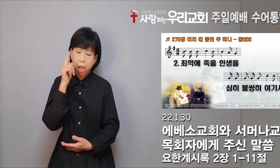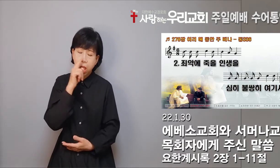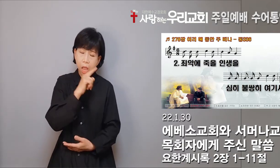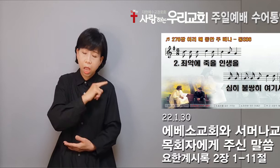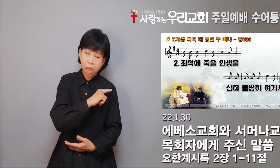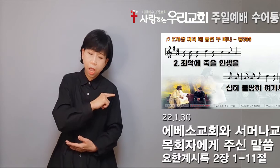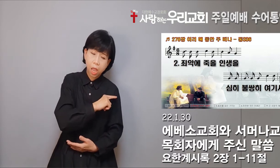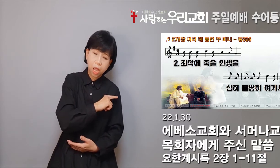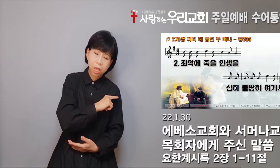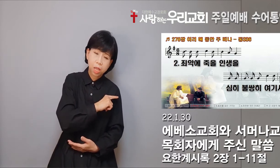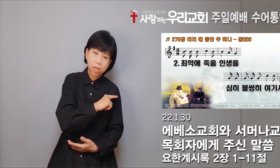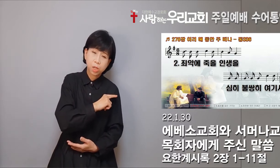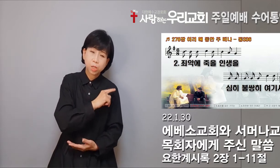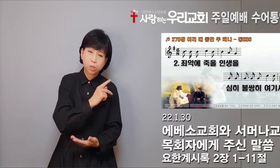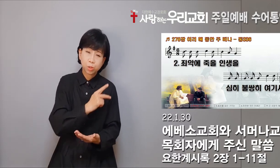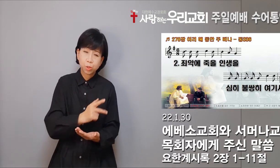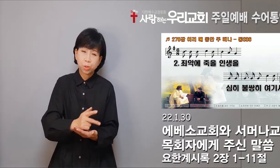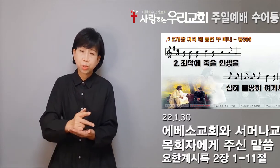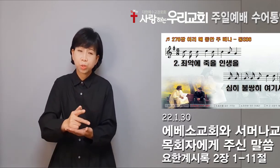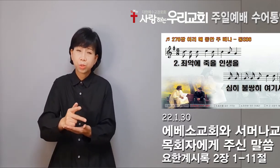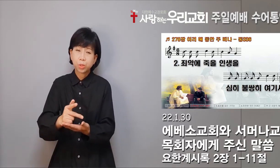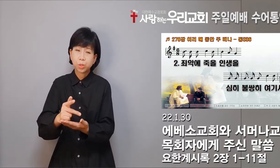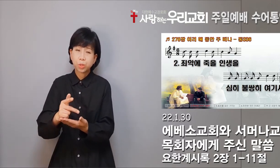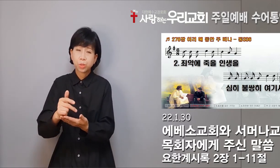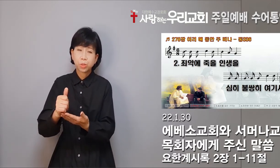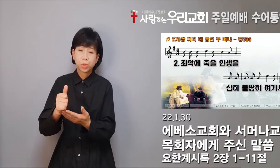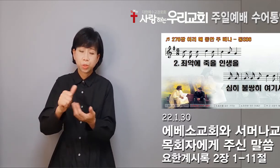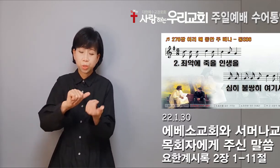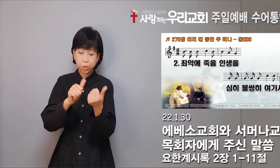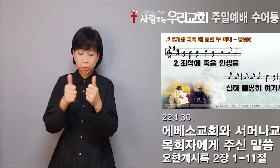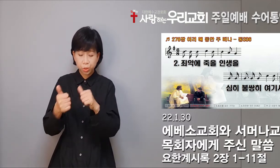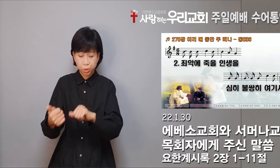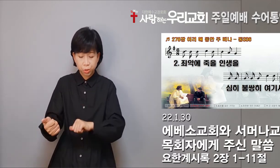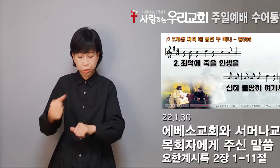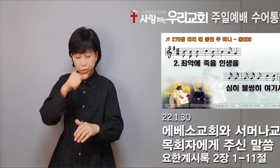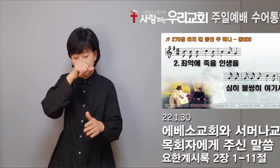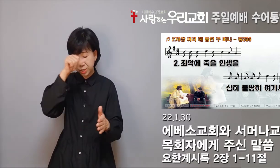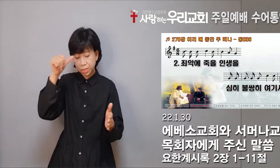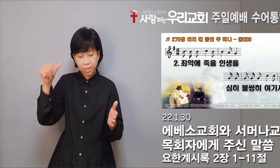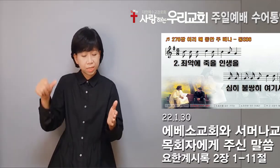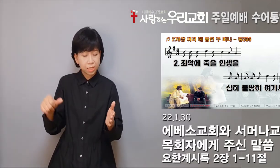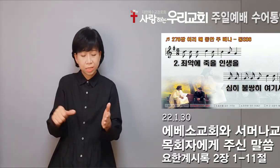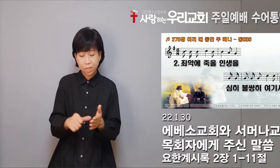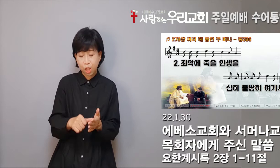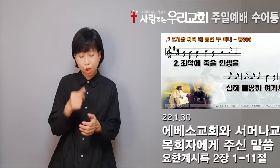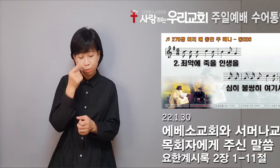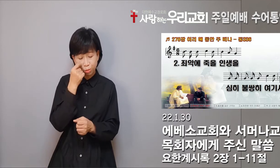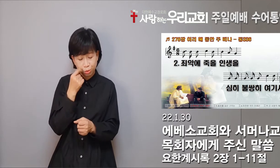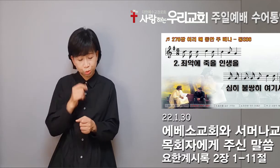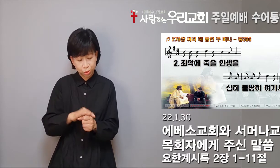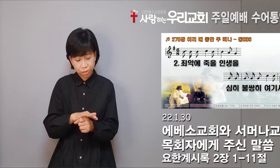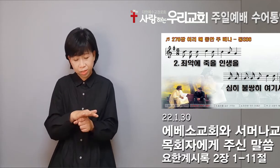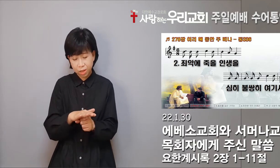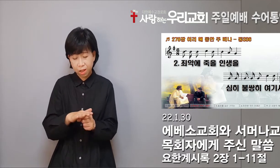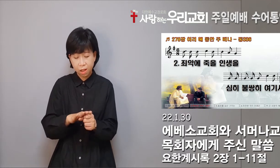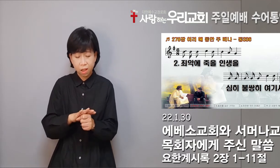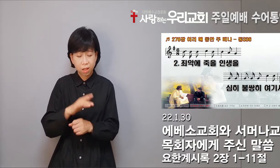죄악의 죽을 인생을 심히 불쌍히